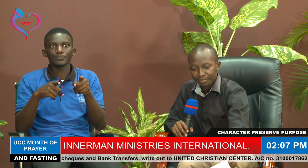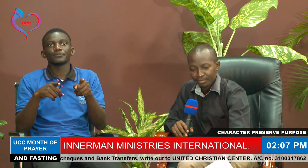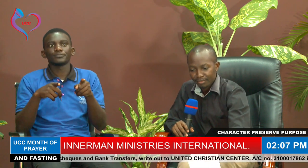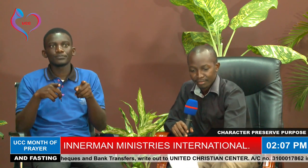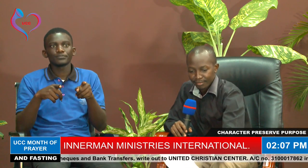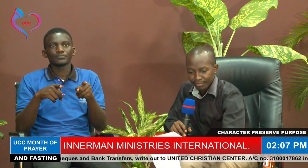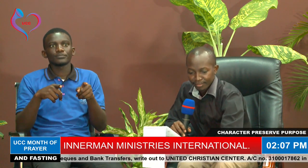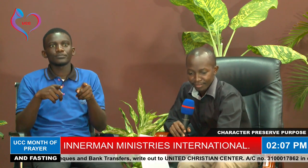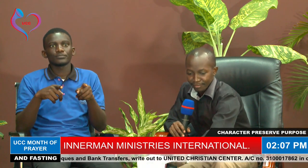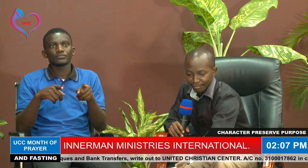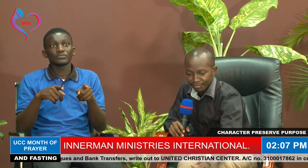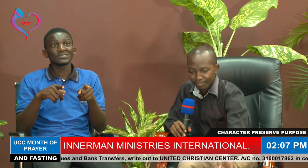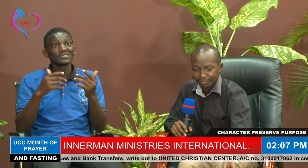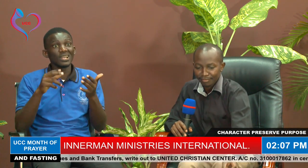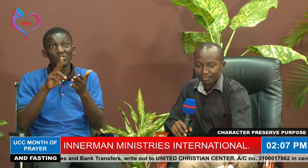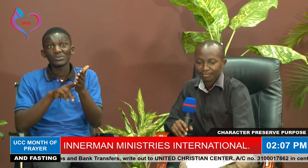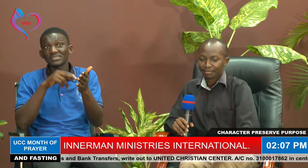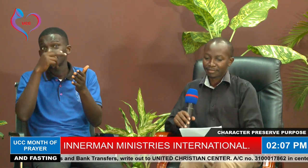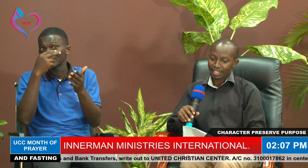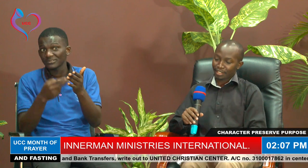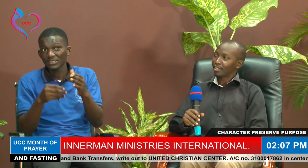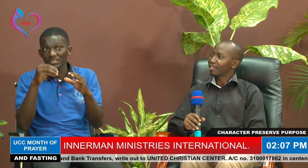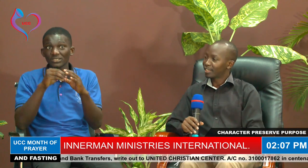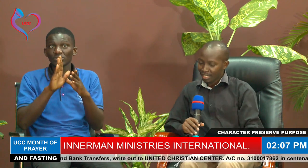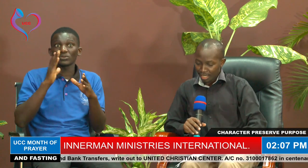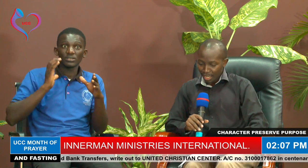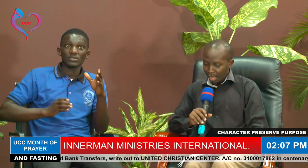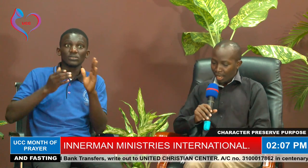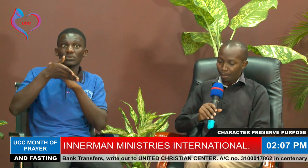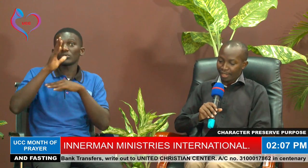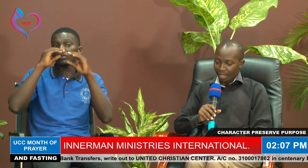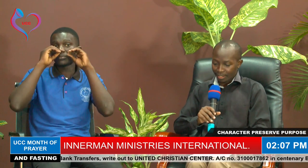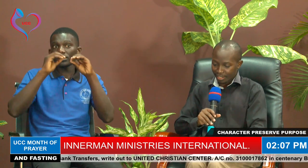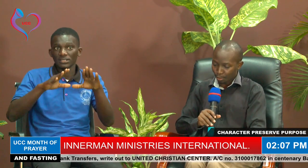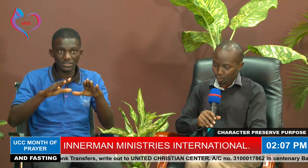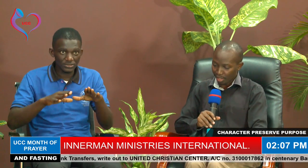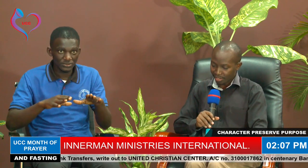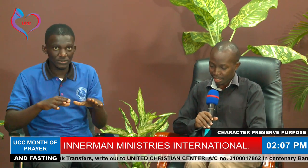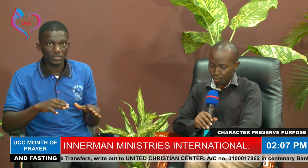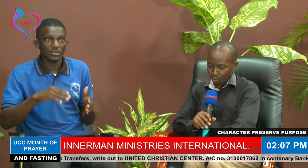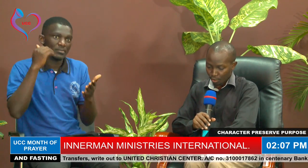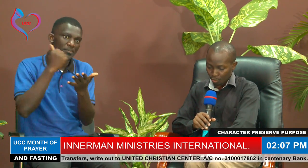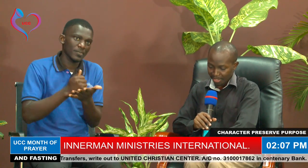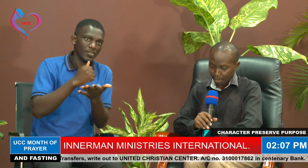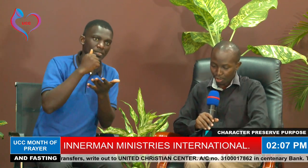Chigenda chirimu magwa. Gembalayo. God bless you. Amina. Sebo tukweyanziza nyo. Tuwabaza ni